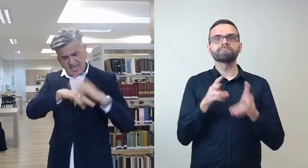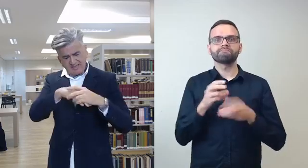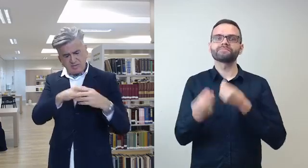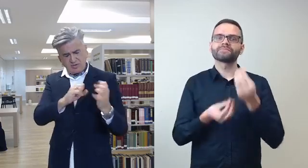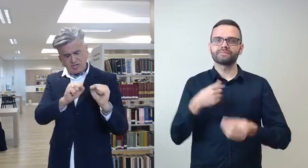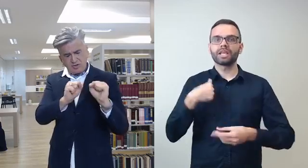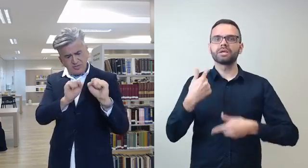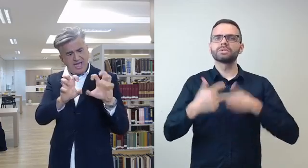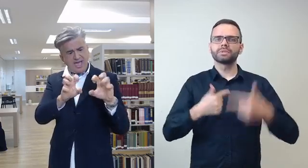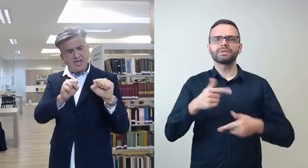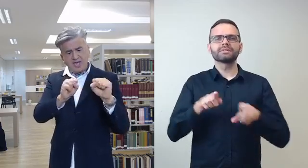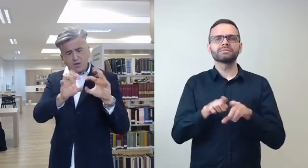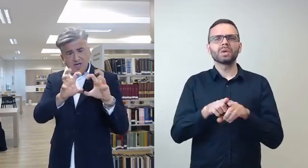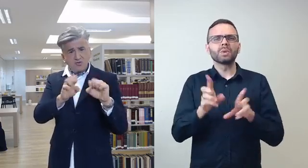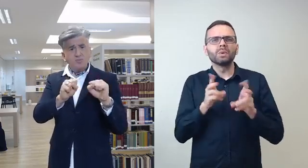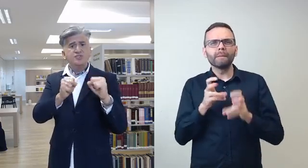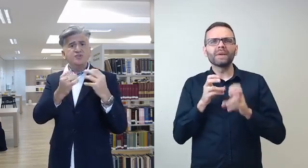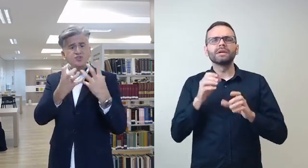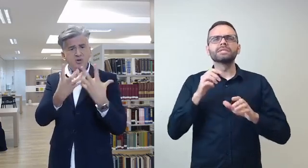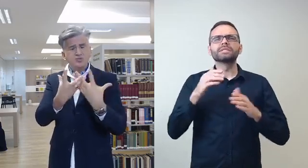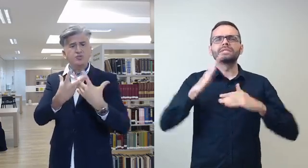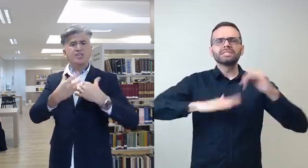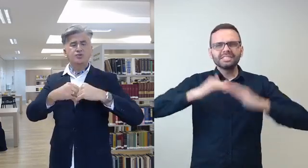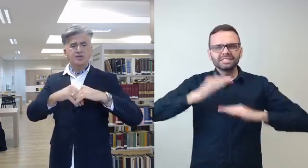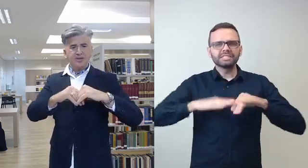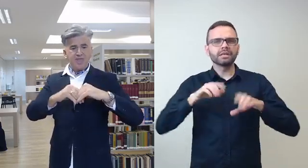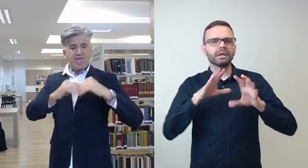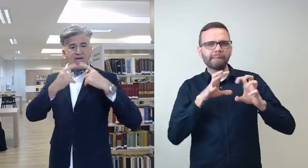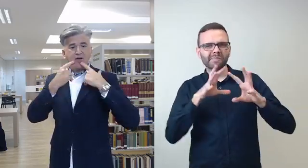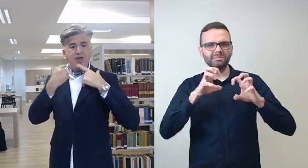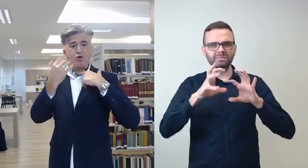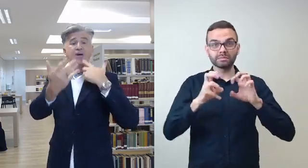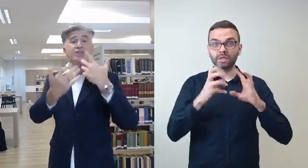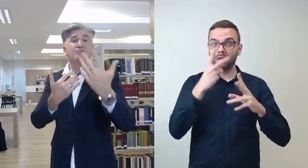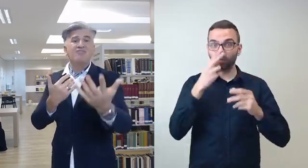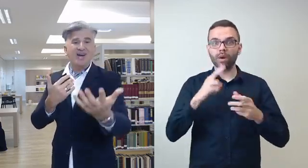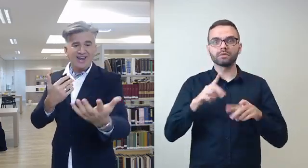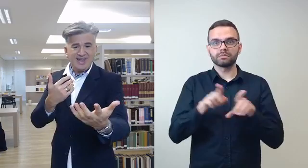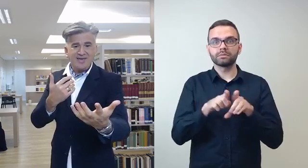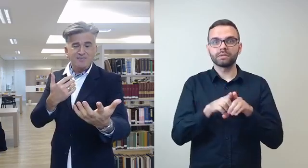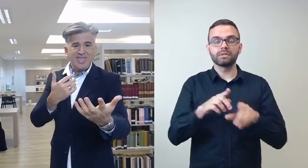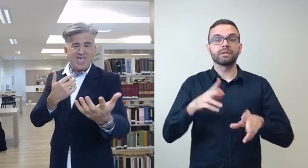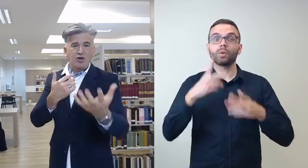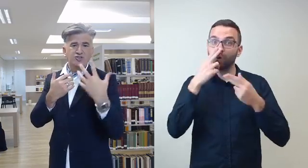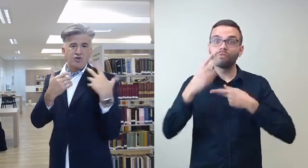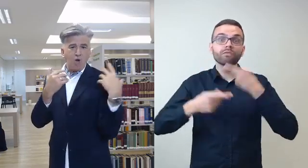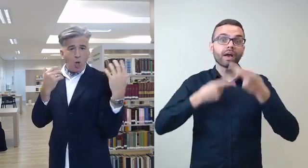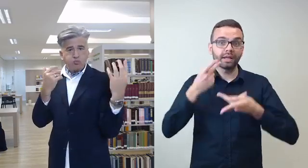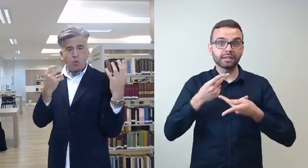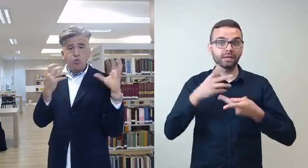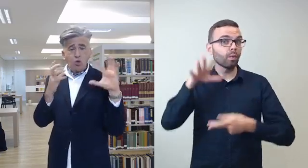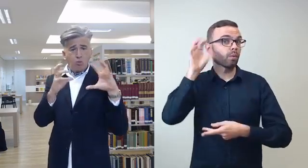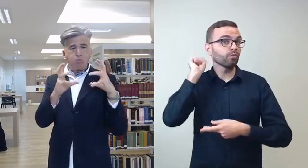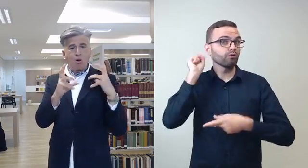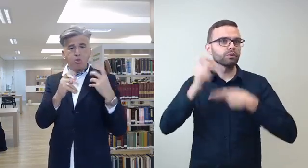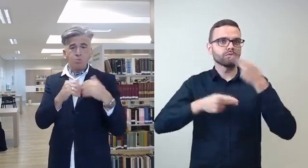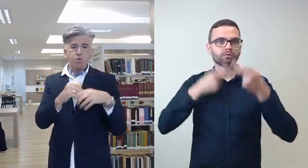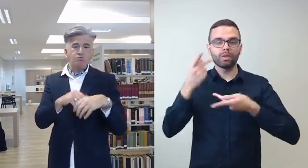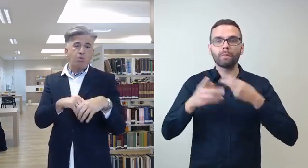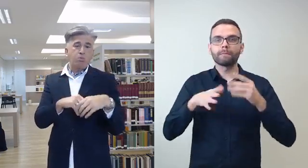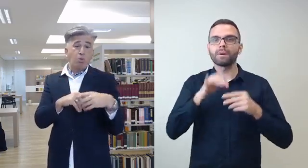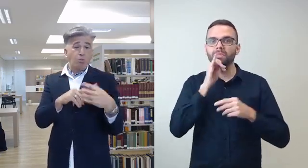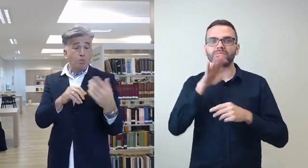trabalhar essa mão, eu tenho que dominar, quase como se fosse uma musculatura. Agora comparando com a fala, né? É como se eu falasse assim, com uma bola